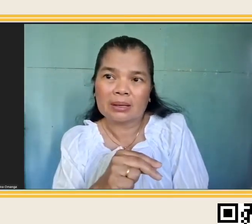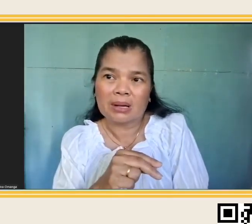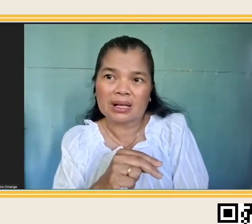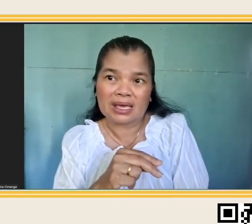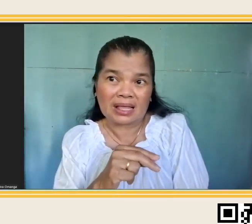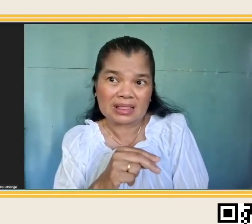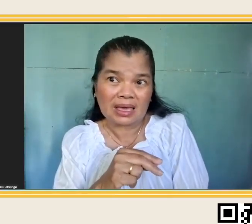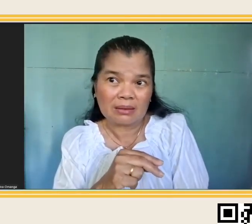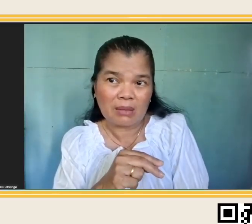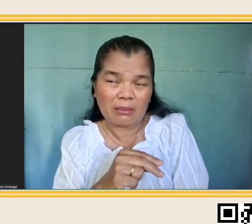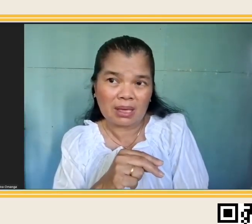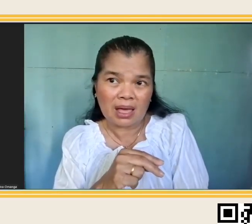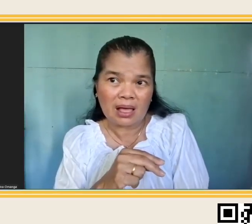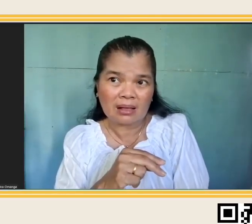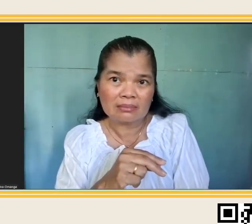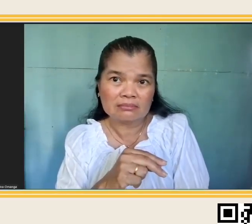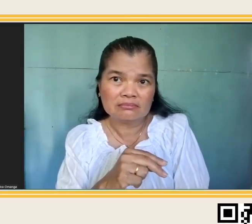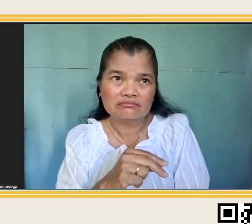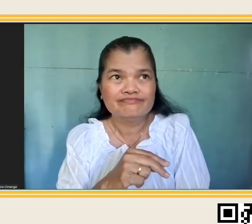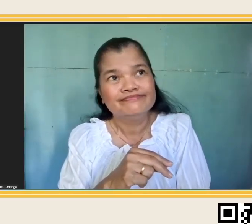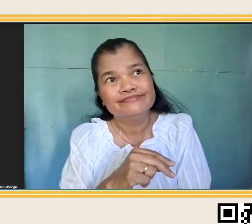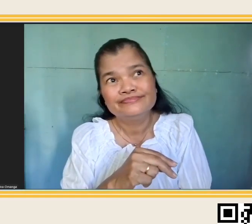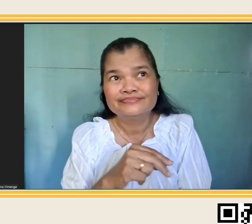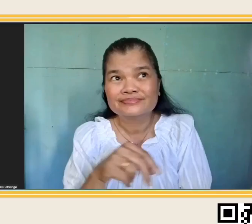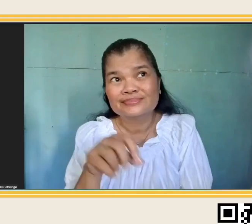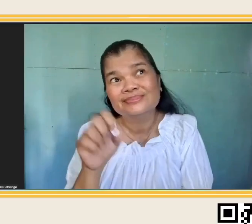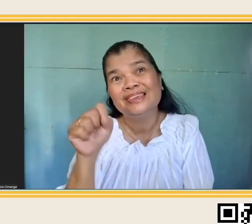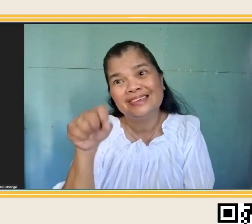Pwede ka na bang ihatid mamaya?